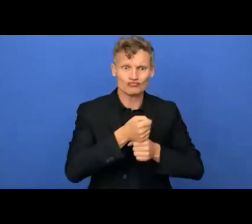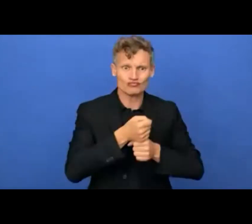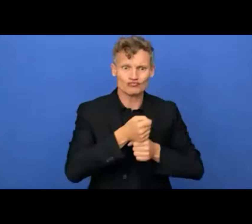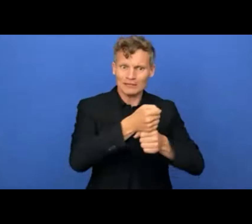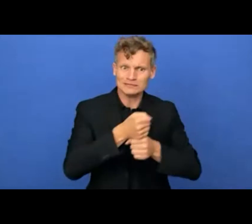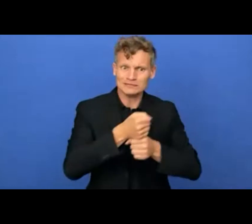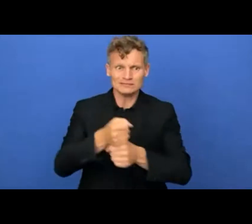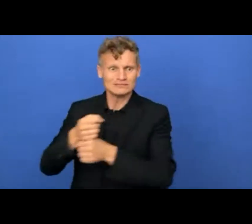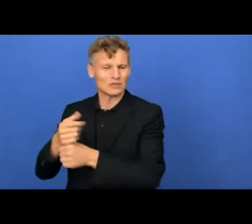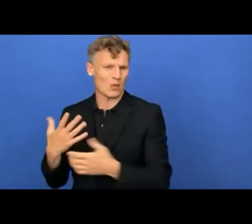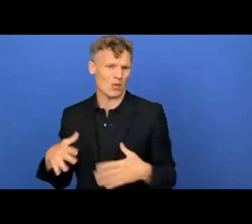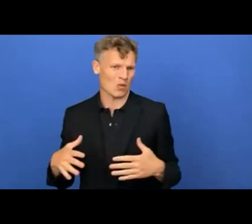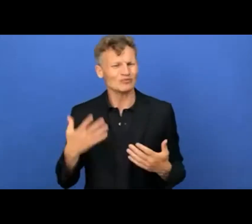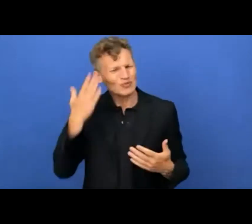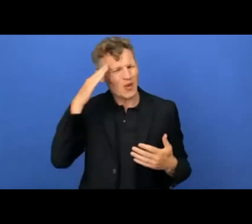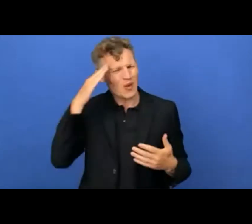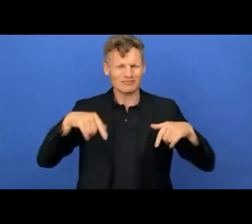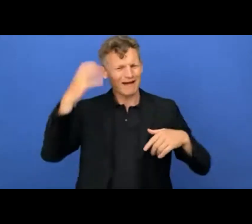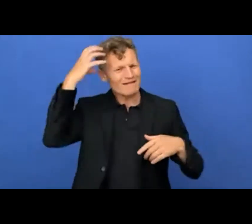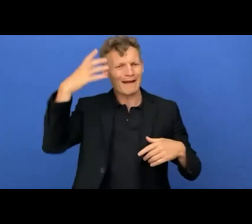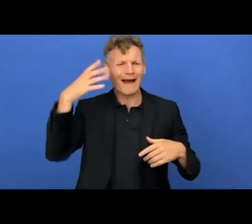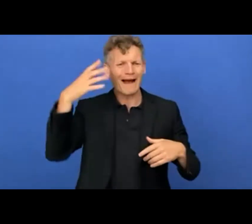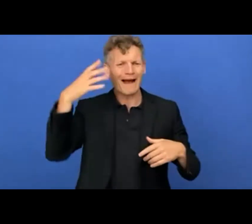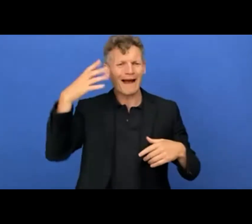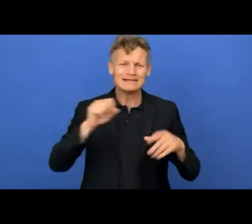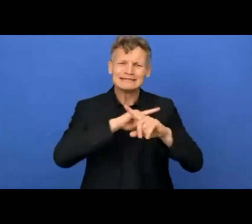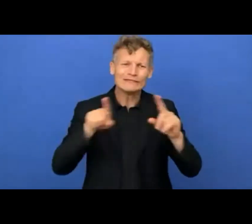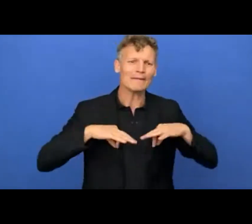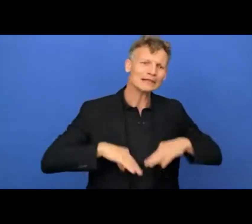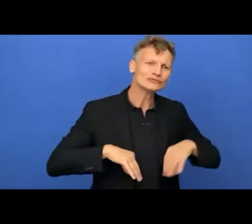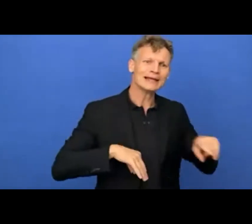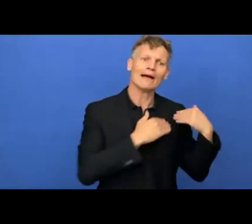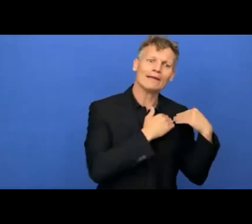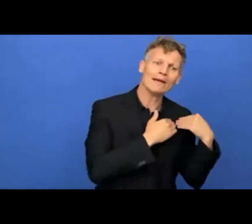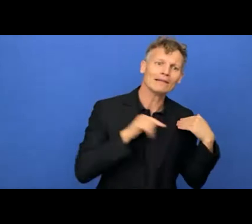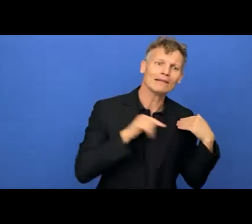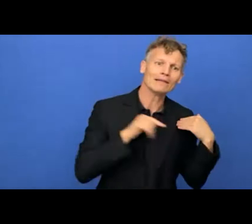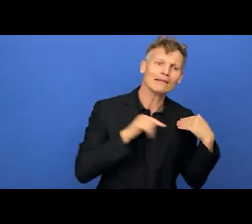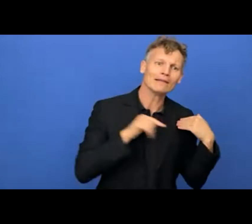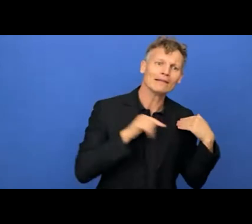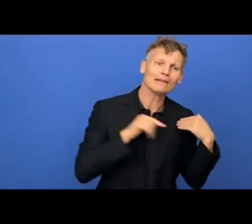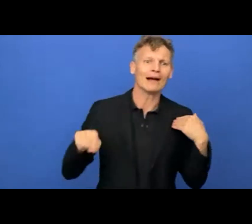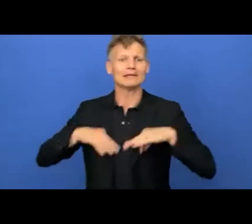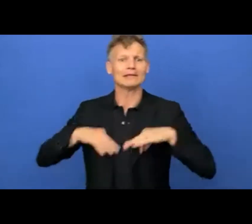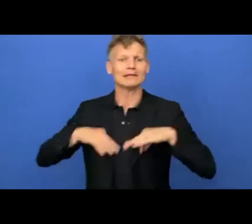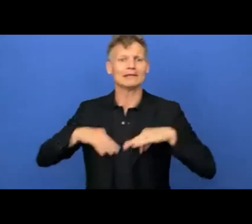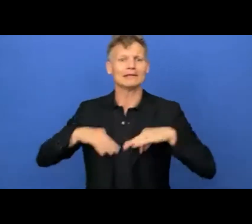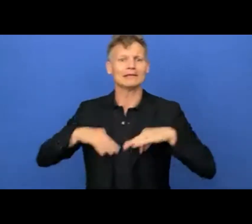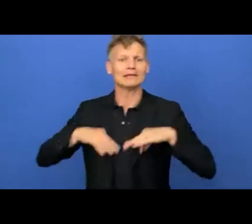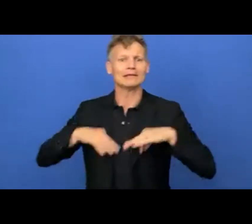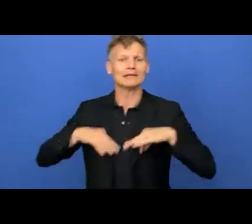général de la cabine de plusieurs ministères. Il y a des systèmes de séparation